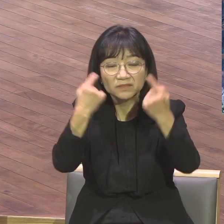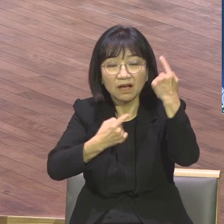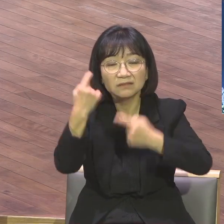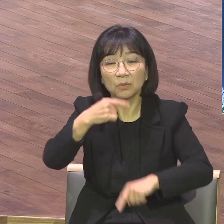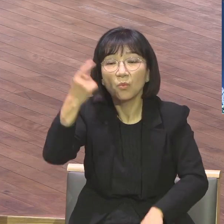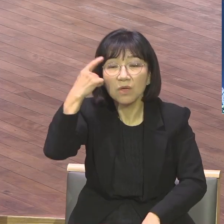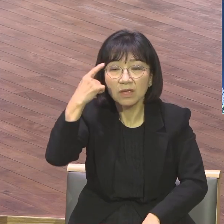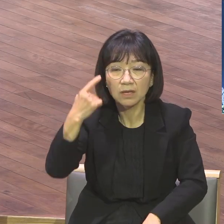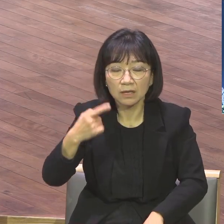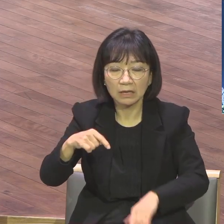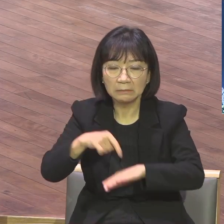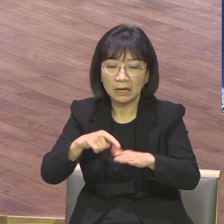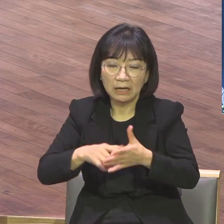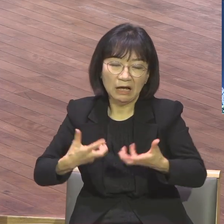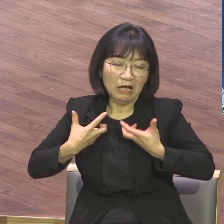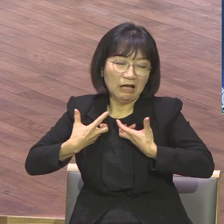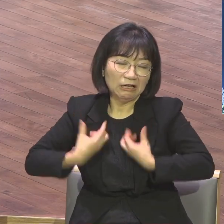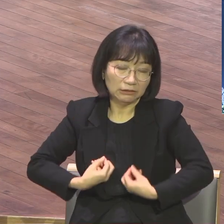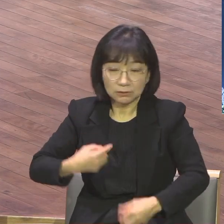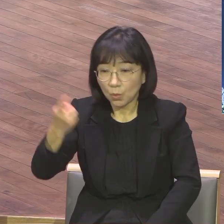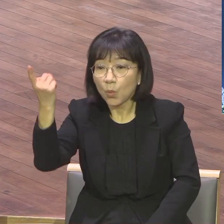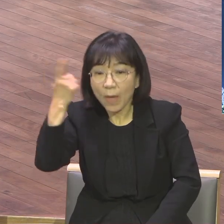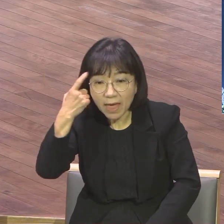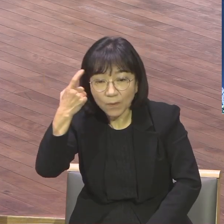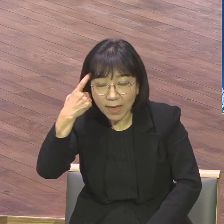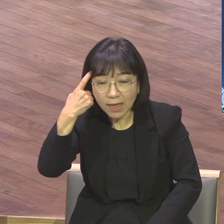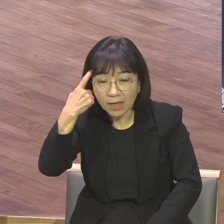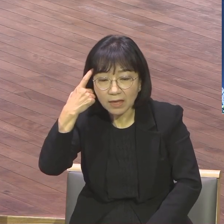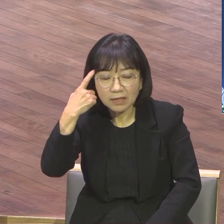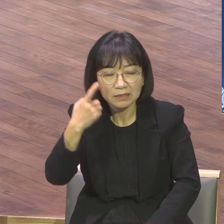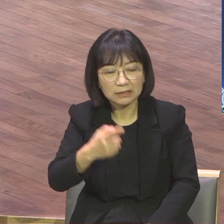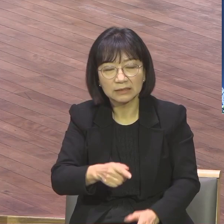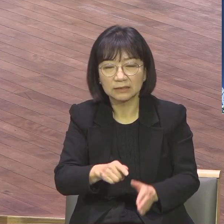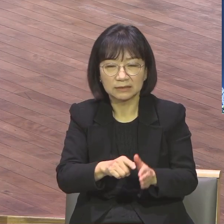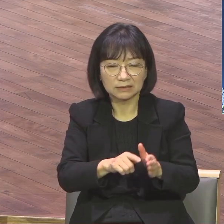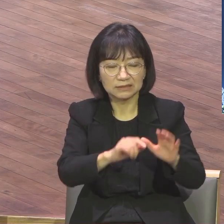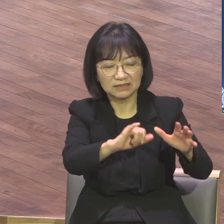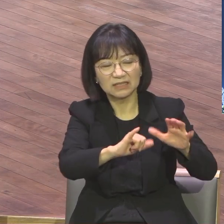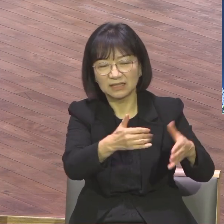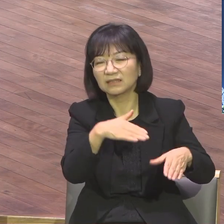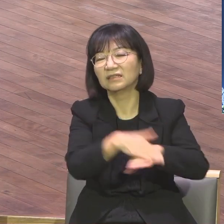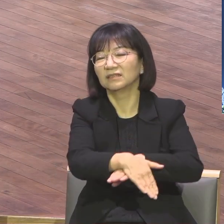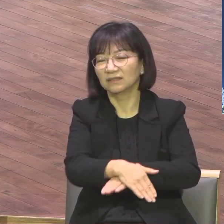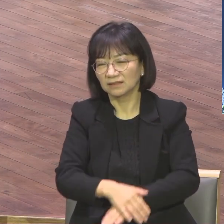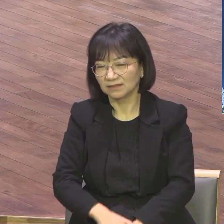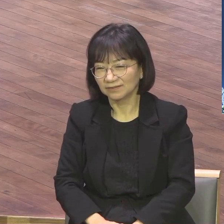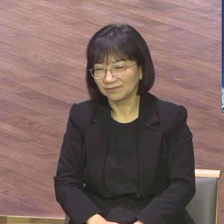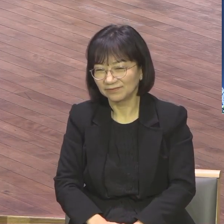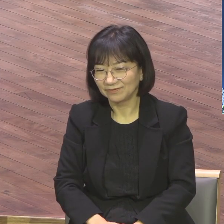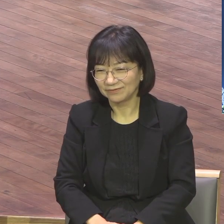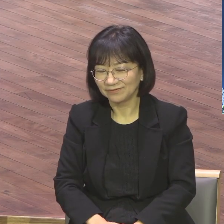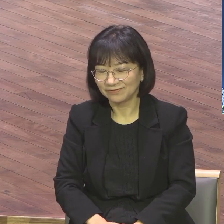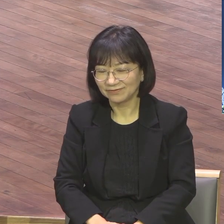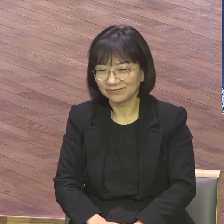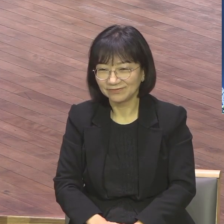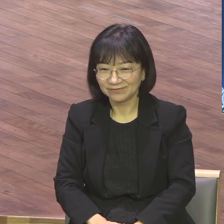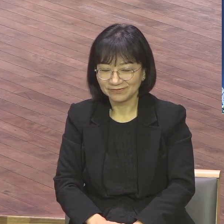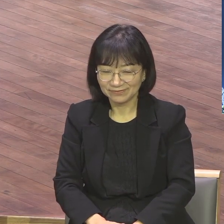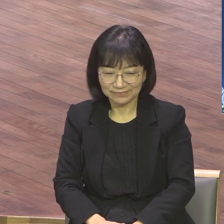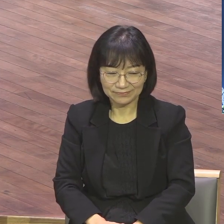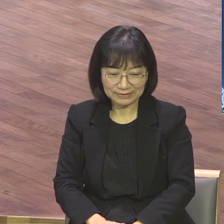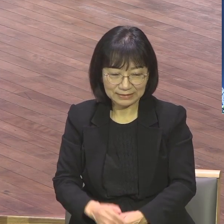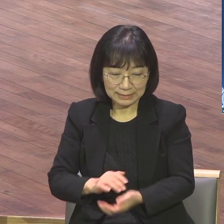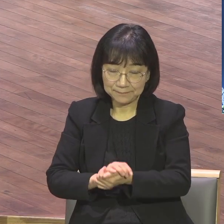왜 포기합니까? 전부 서론에 잡혀가죠. 서론 인생이. 본론 인생은 그렇게 살지 않습니다. 본론 인생은